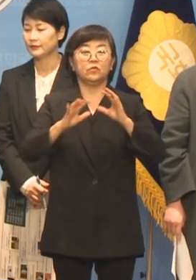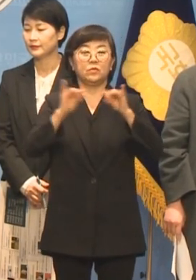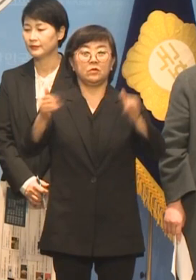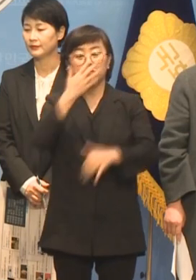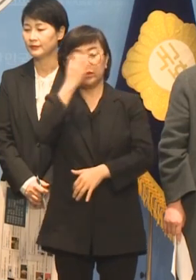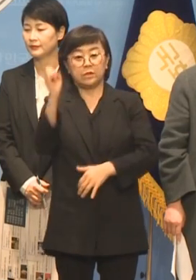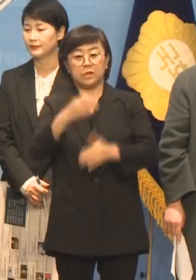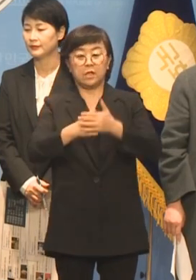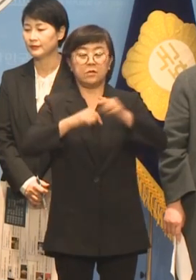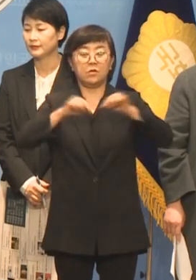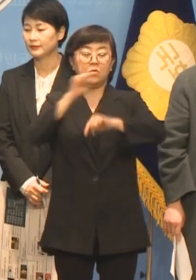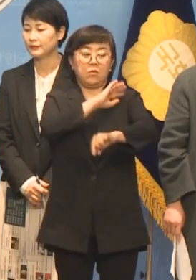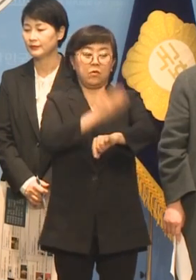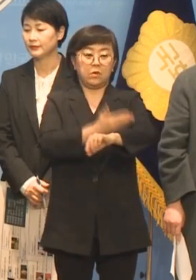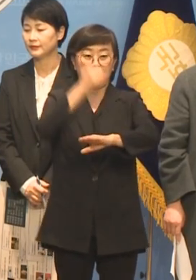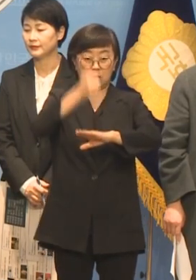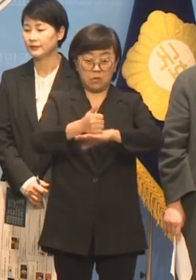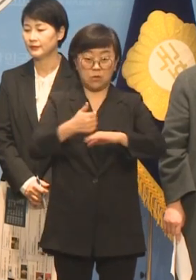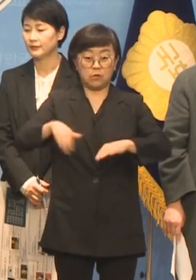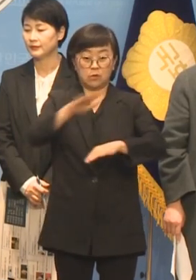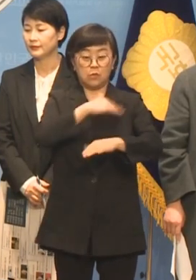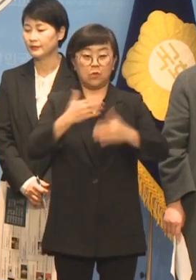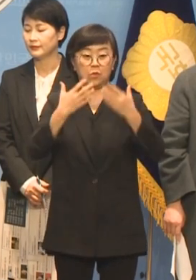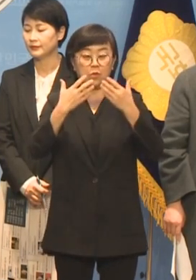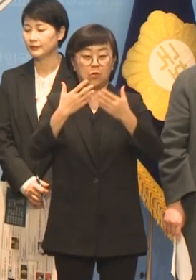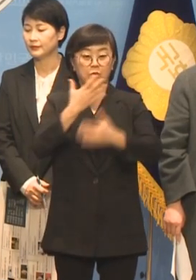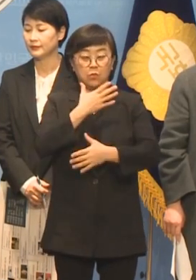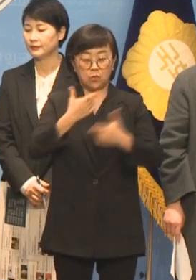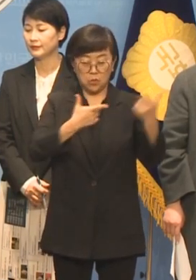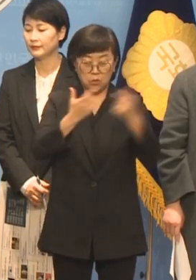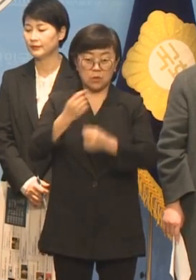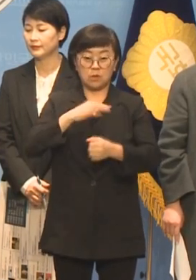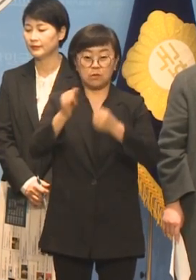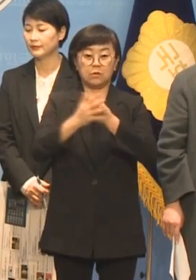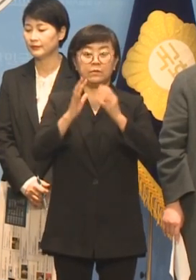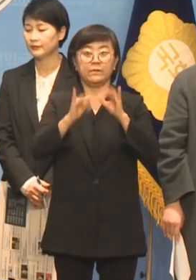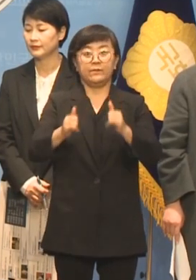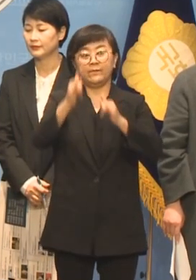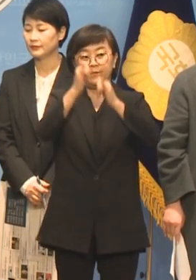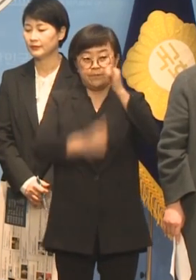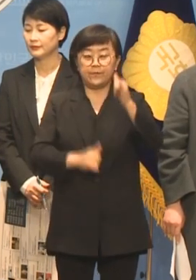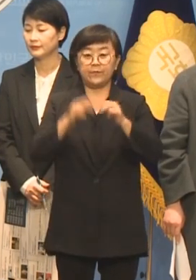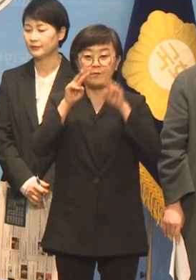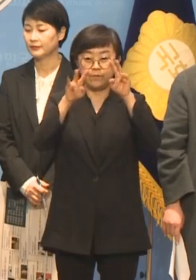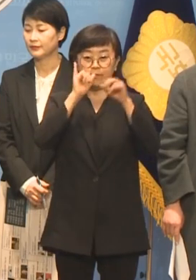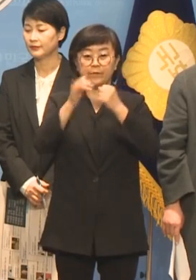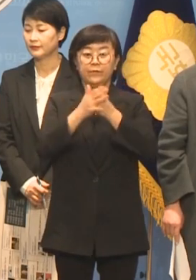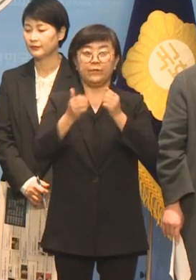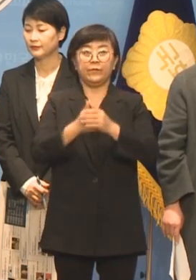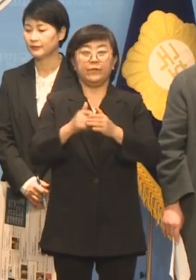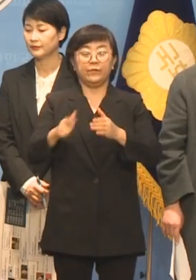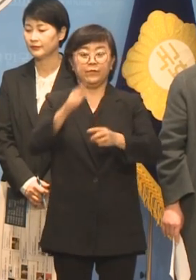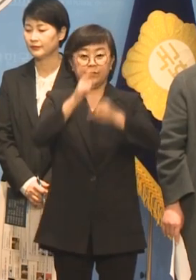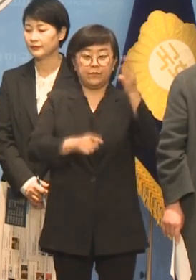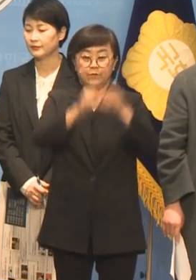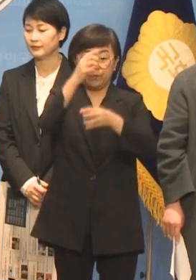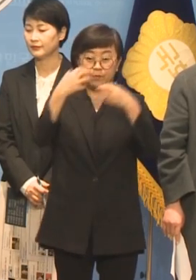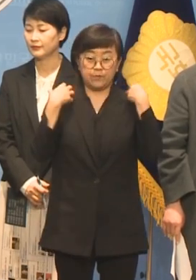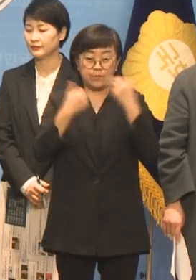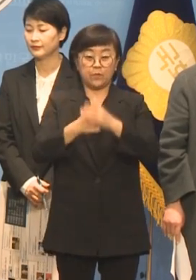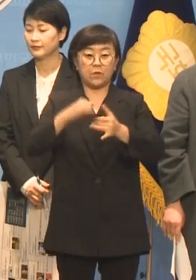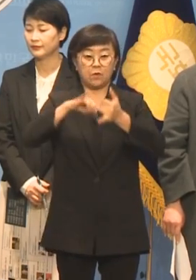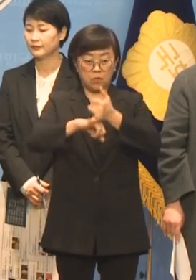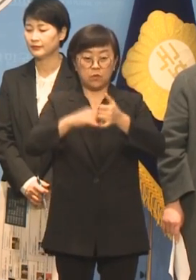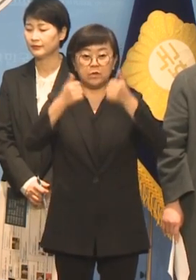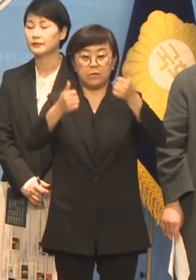무시한 정권의 결말이 어떤지 우리 모두 잘 알고 있습니다. 국민과 역사가 지켜보고 있습니다. 윤석열 정권은